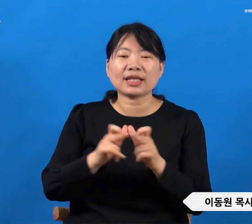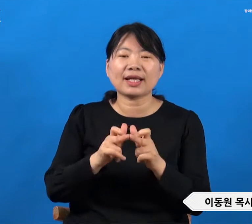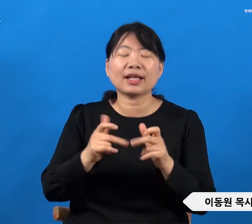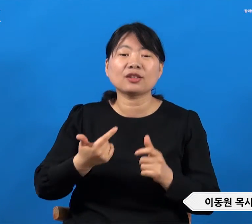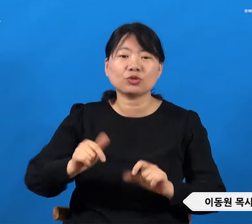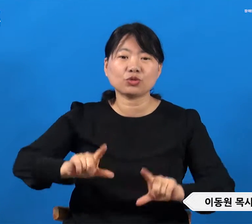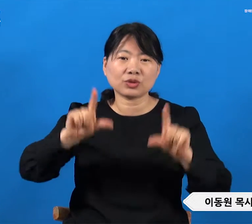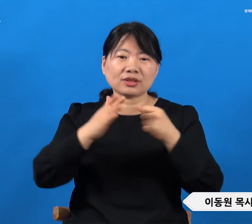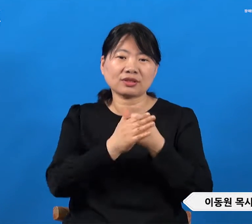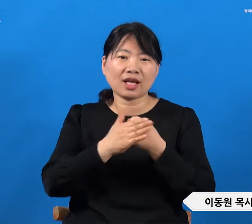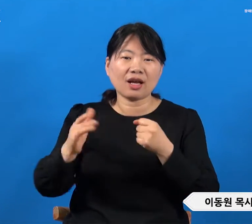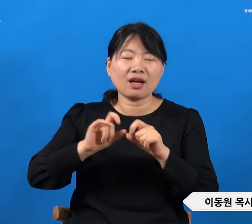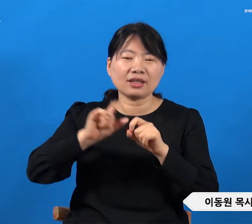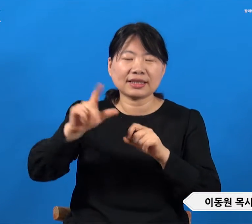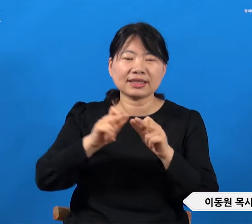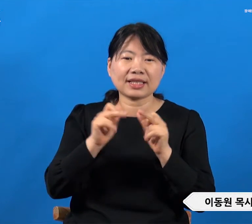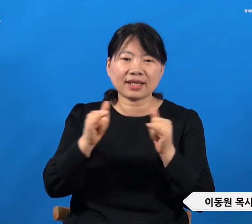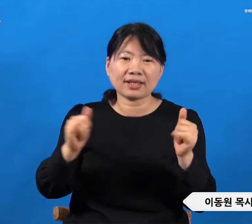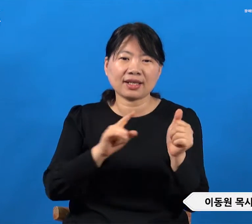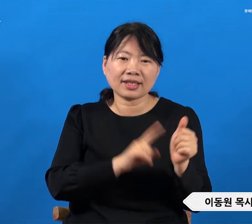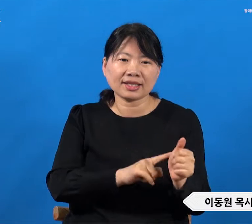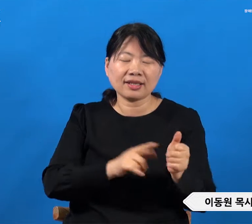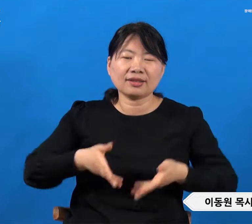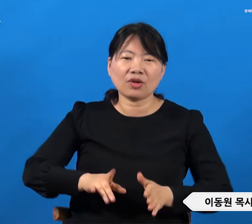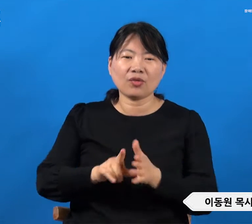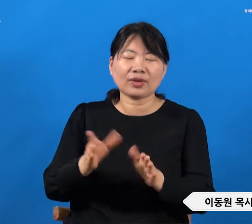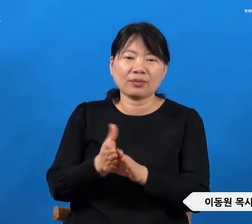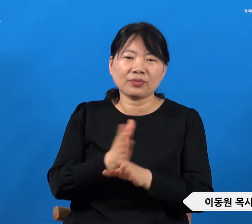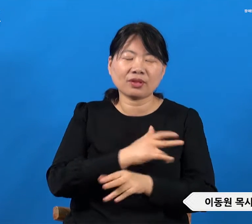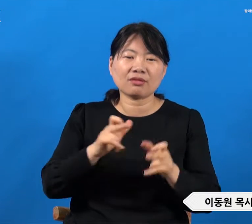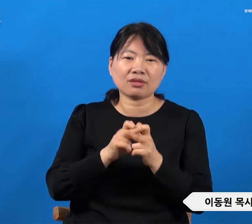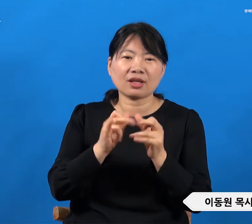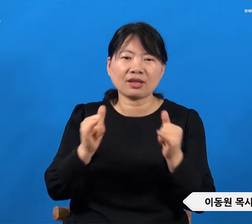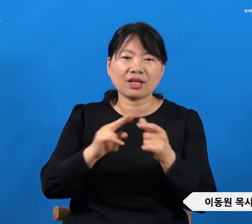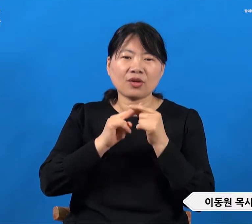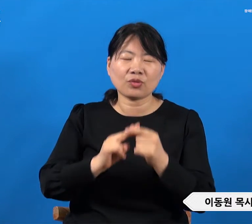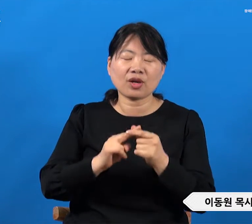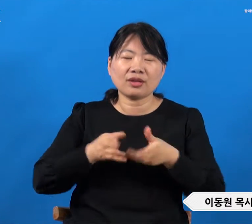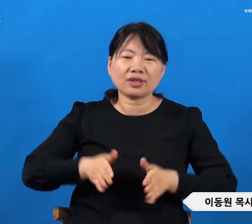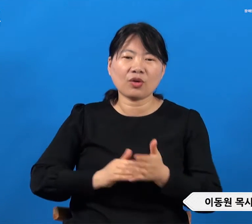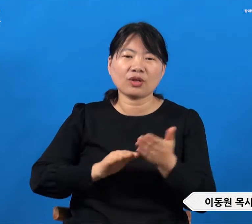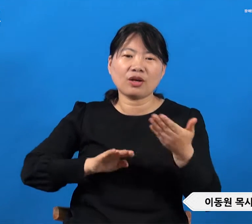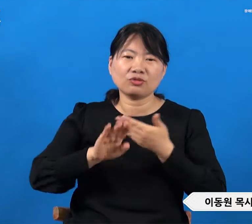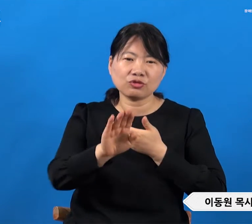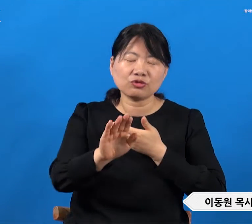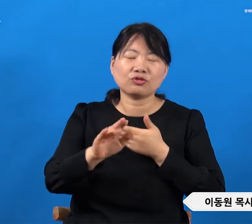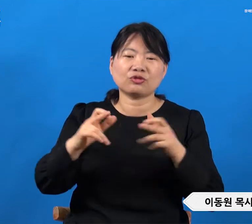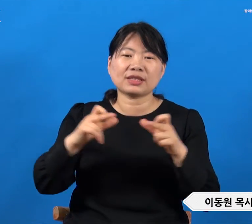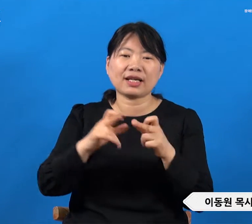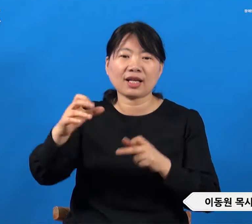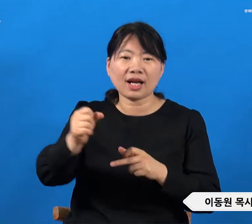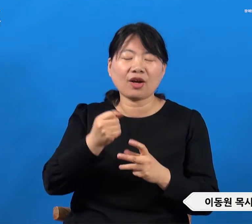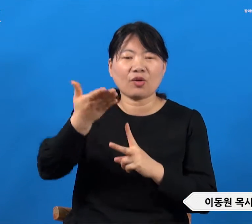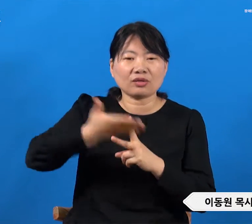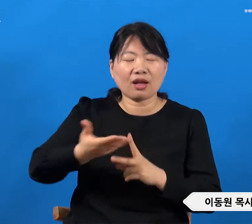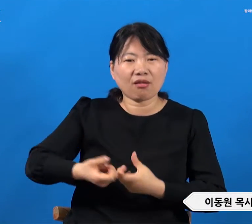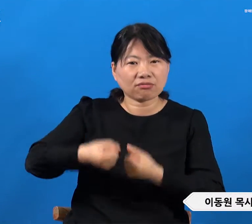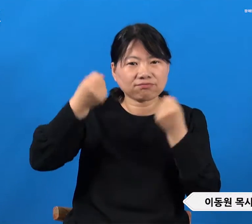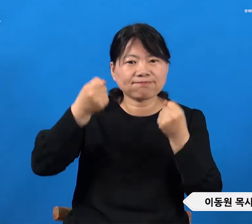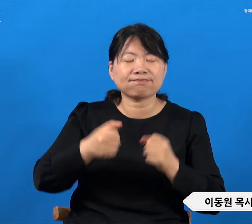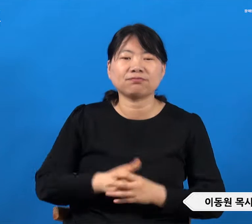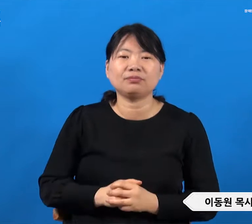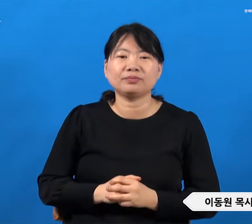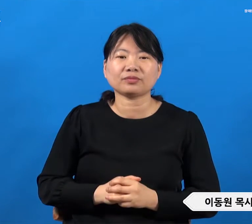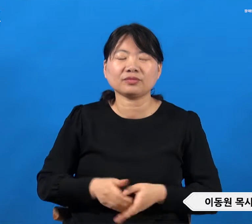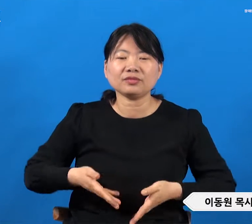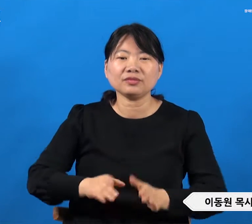장애인 주일입니다. 흔히 장애인은 선천적 장애인과 후천적 장애인으로 나뉘어서